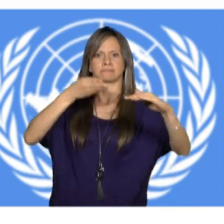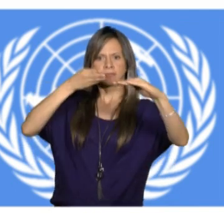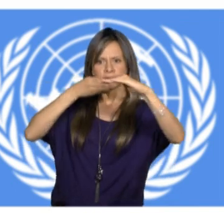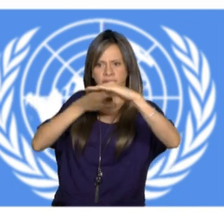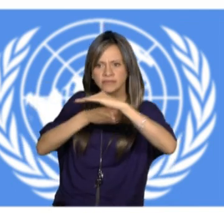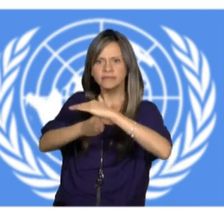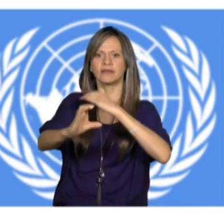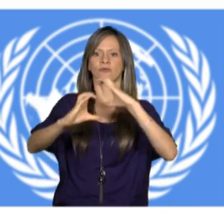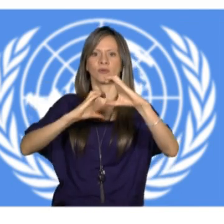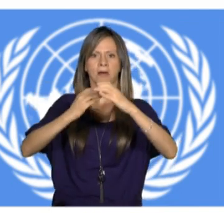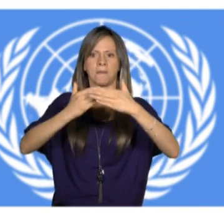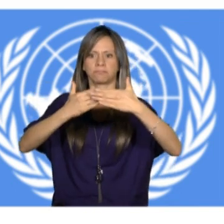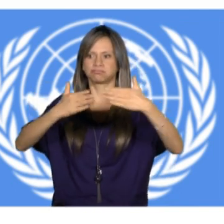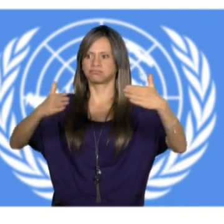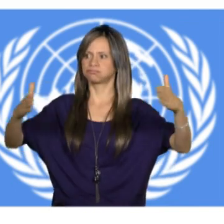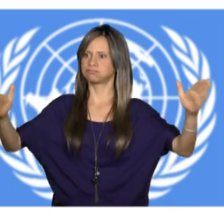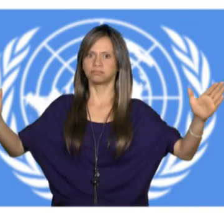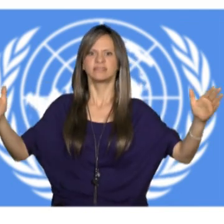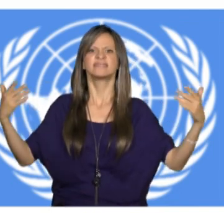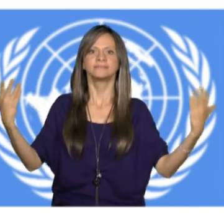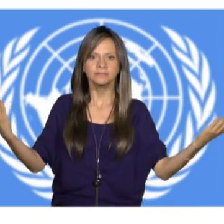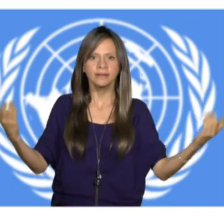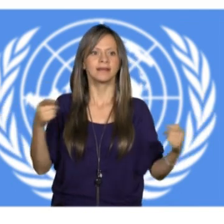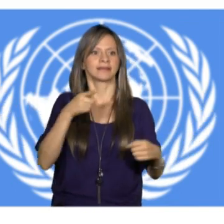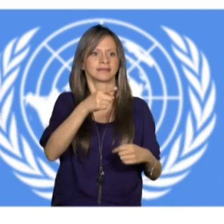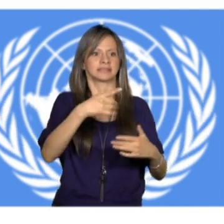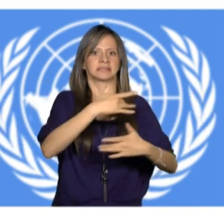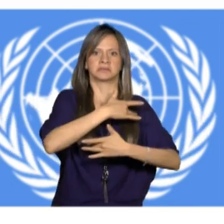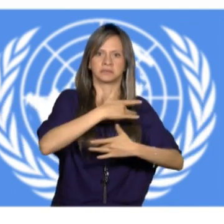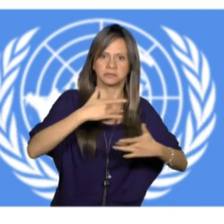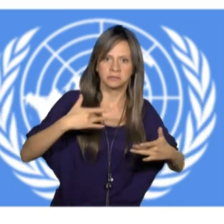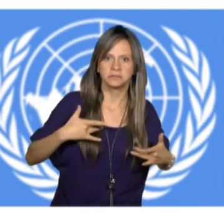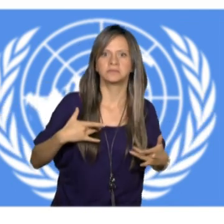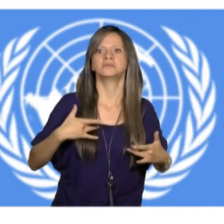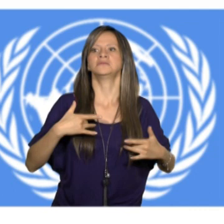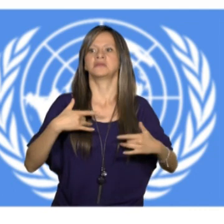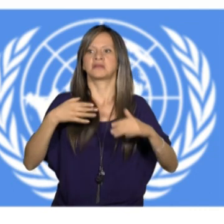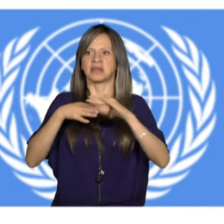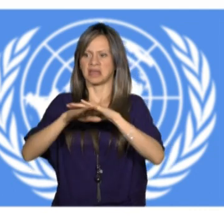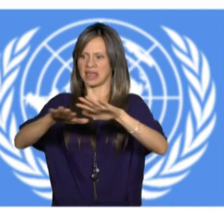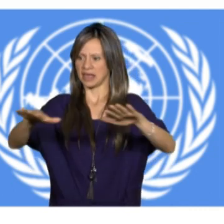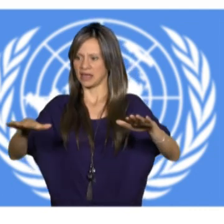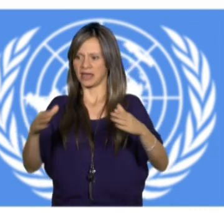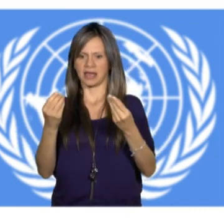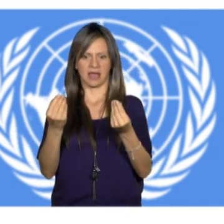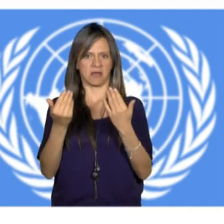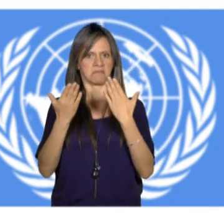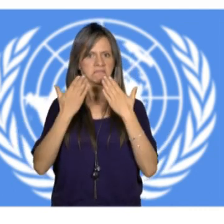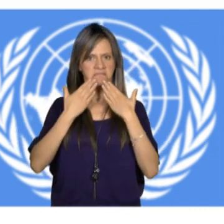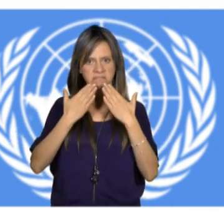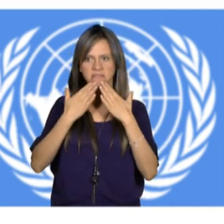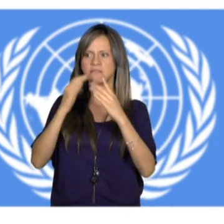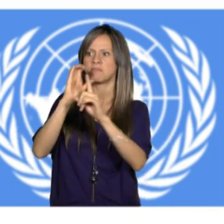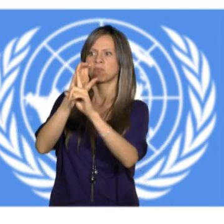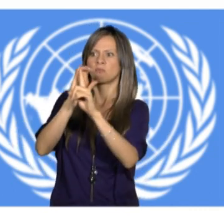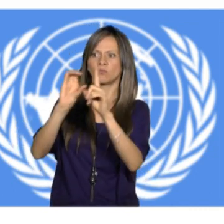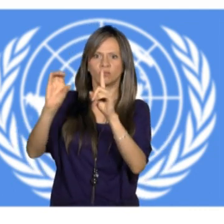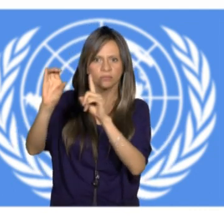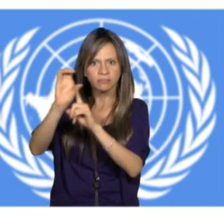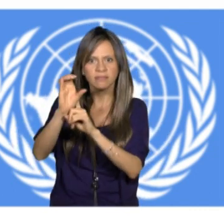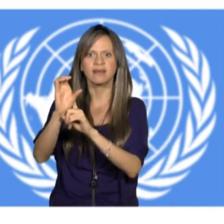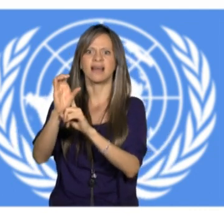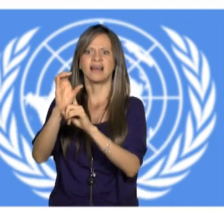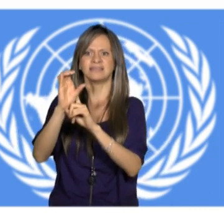la salud y la educación, y a la información y las comunicaciones, para que las personas con discapacidad puedan